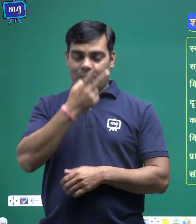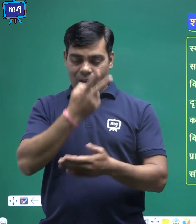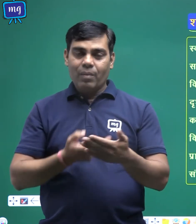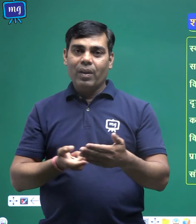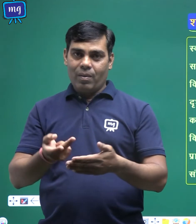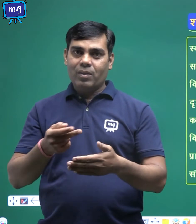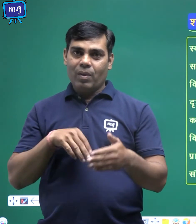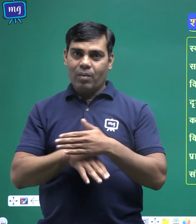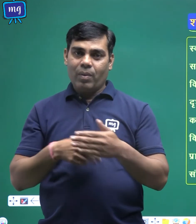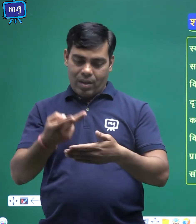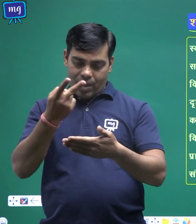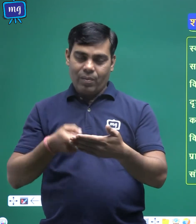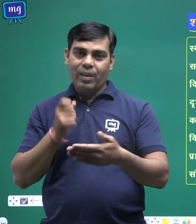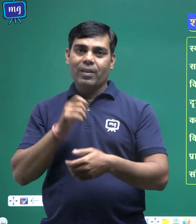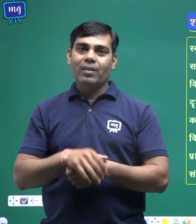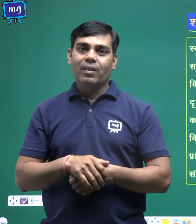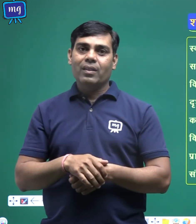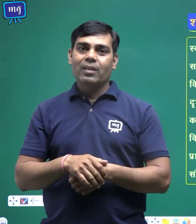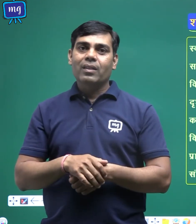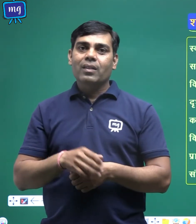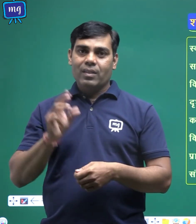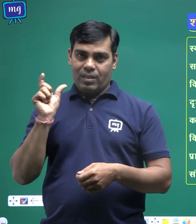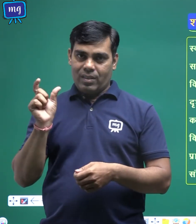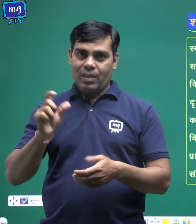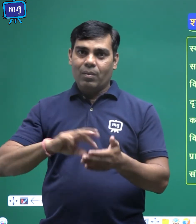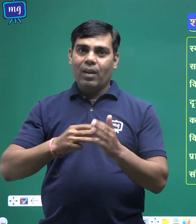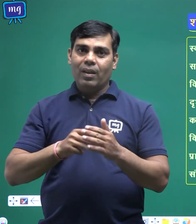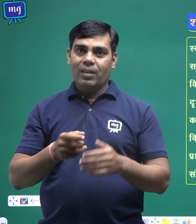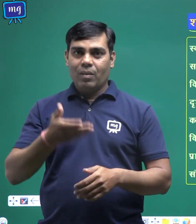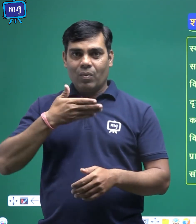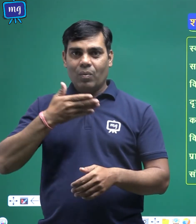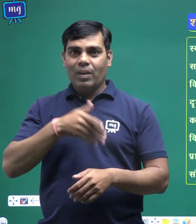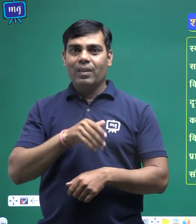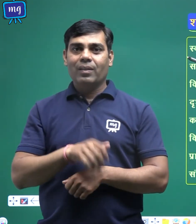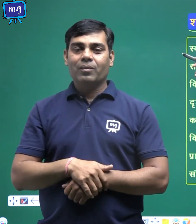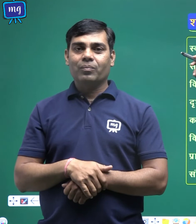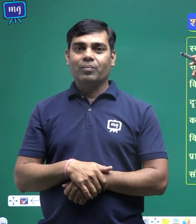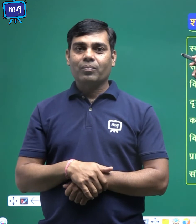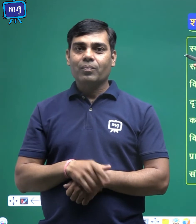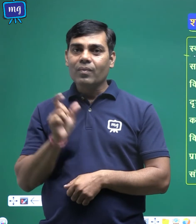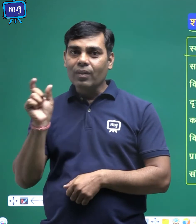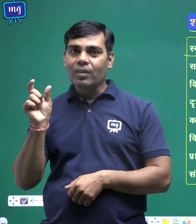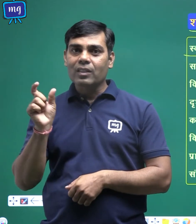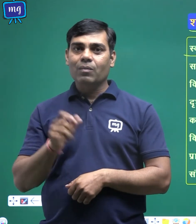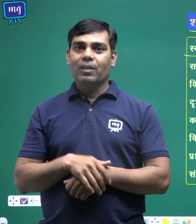इस पाठ में आए हुए शब्द अर्थ पढ़ते हैं। शब्द